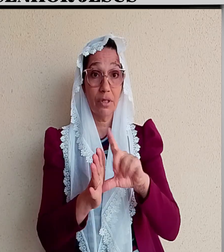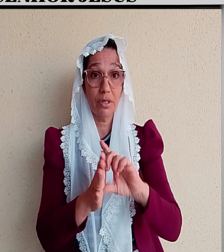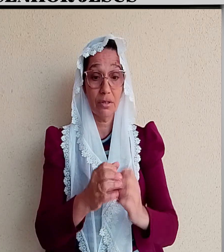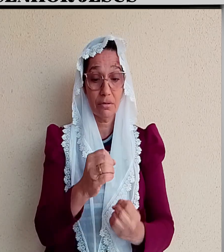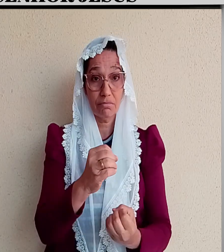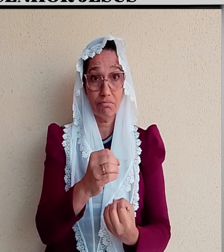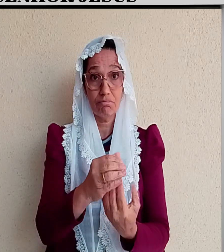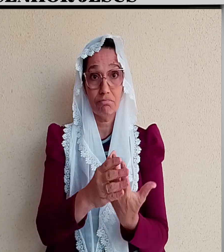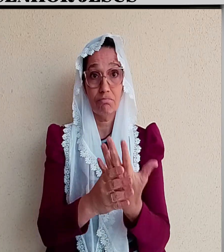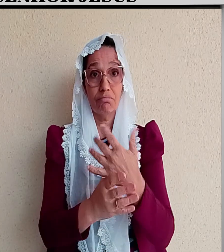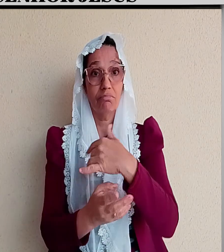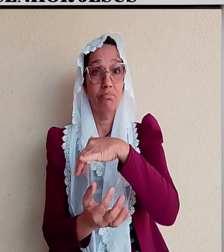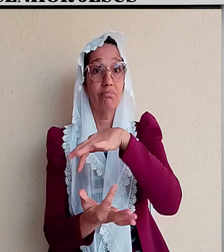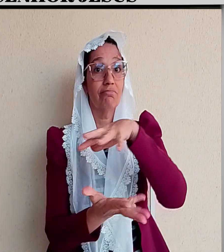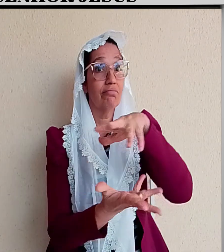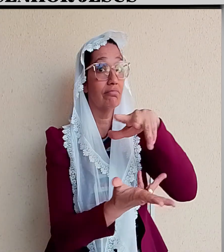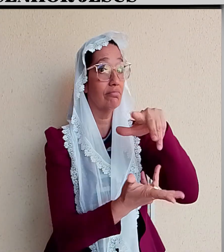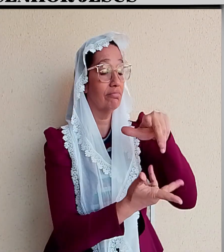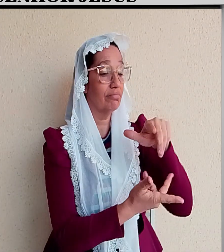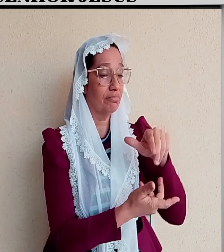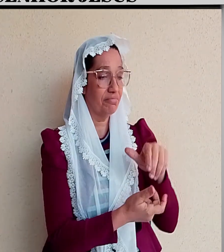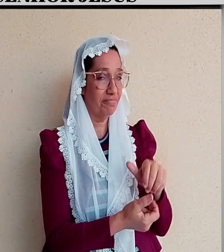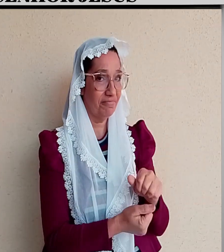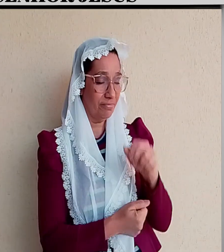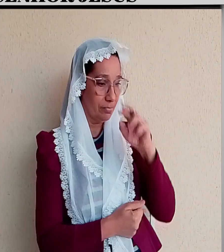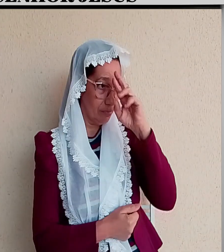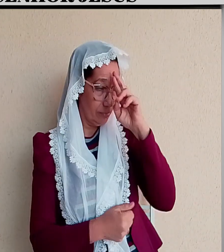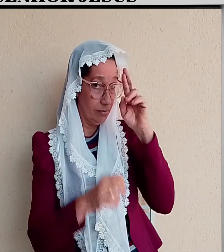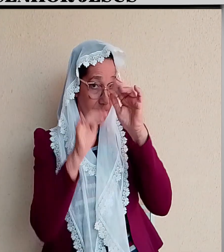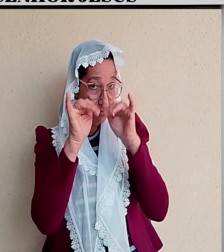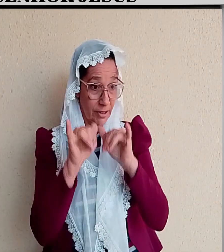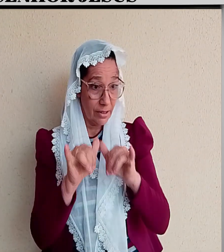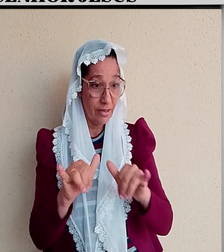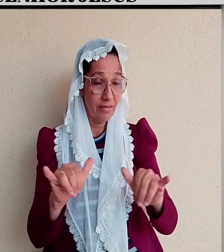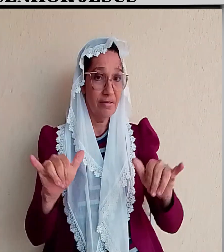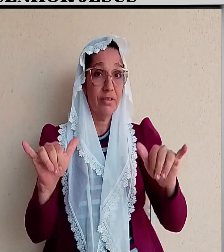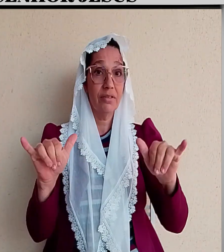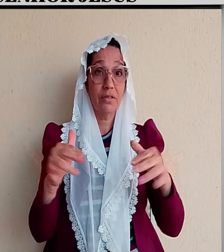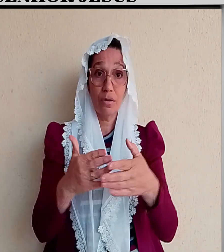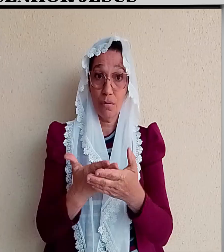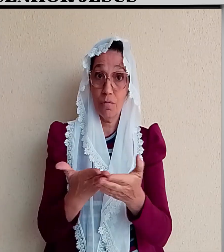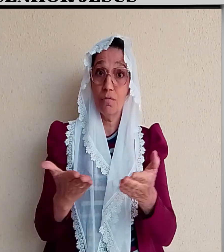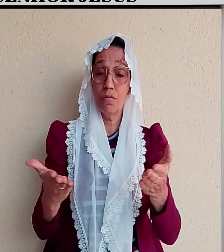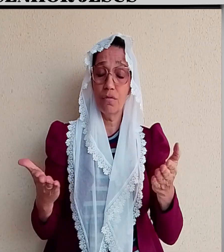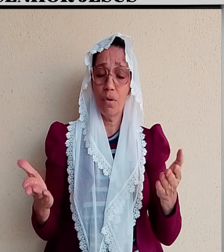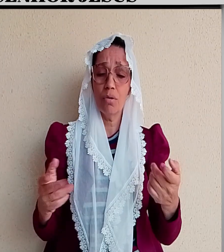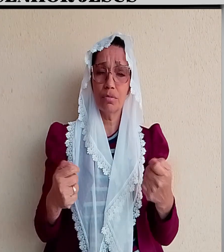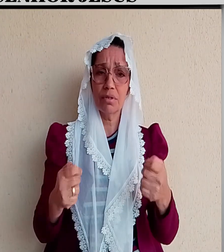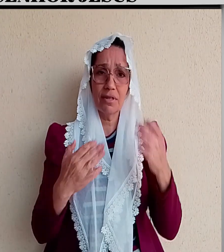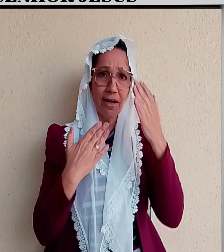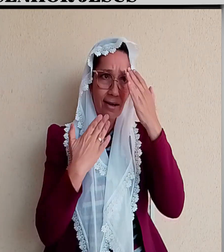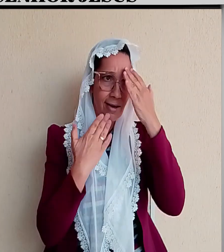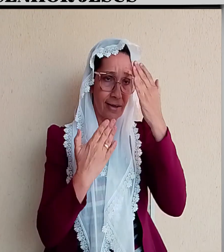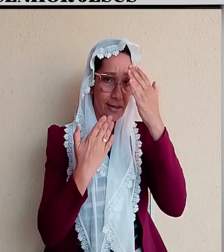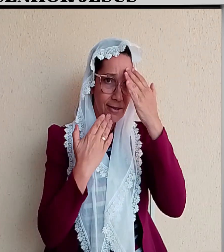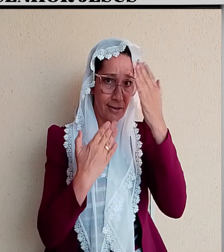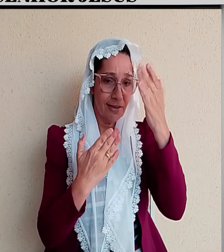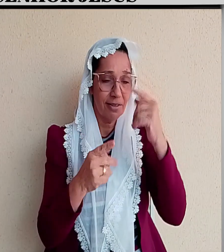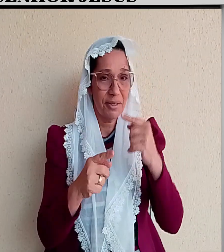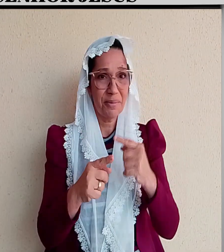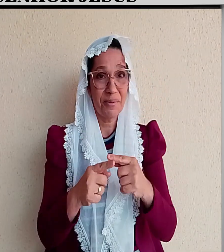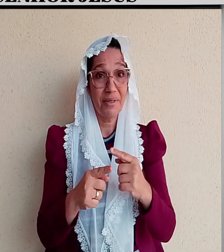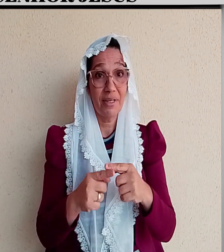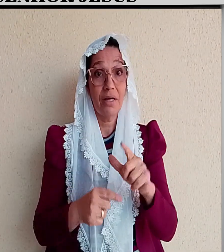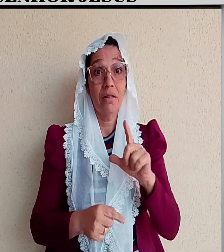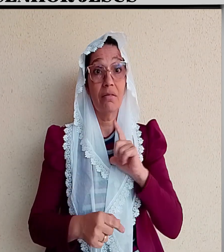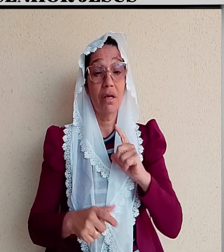diz: agraciados são a vós, que tendes um lugar para se reunir. Porque está marcado o dia que os adoradores